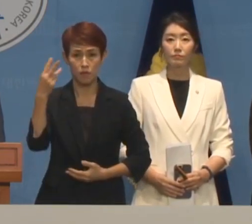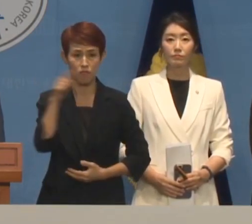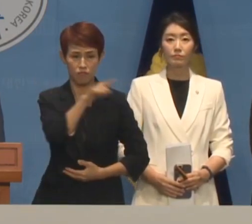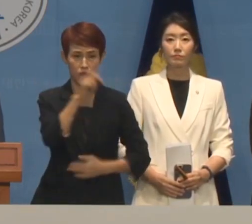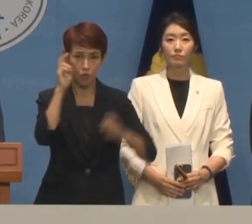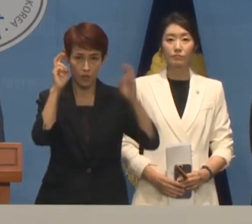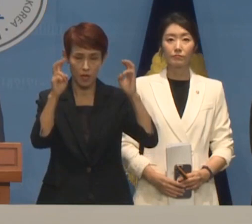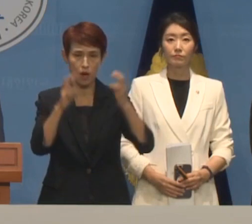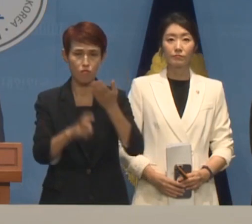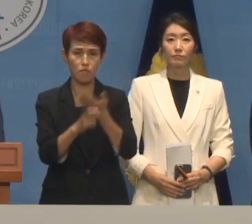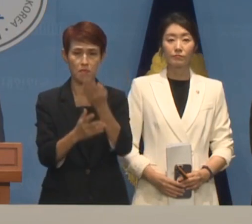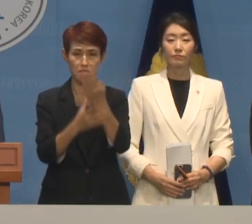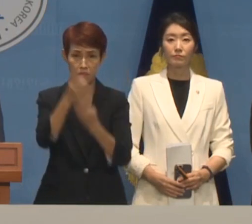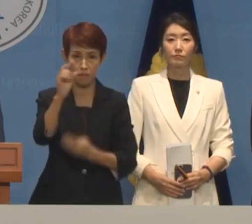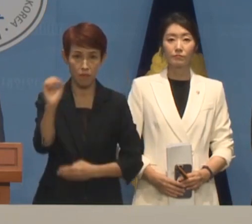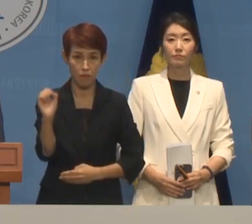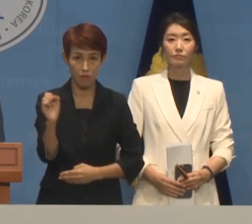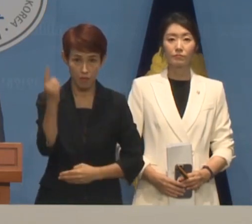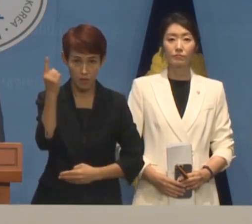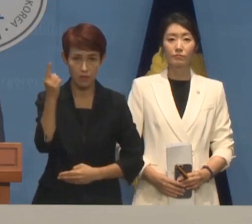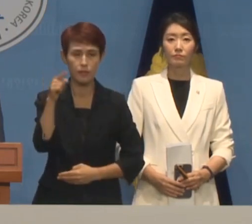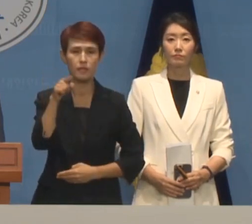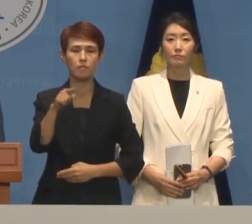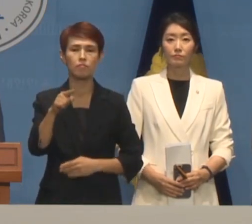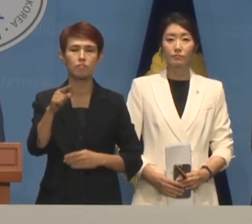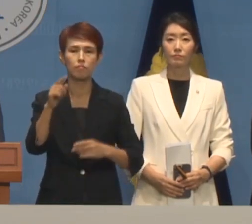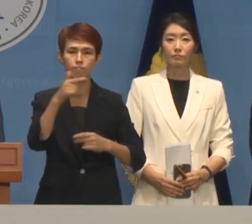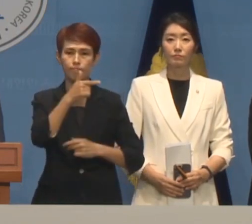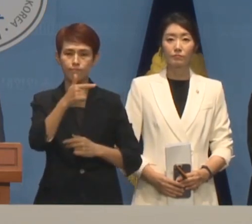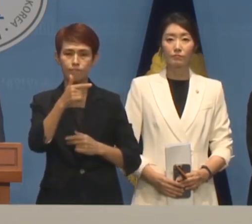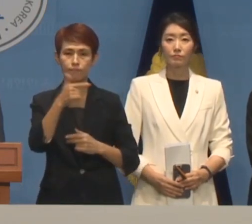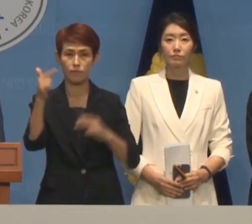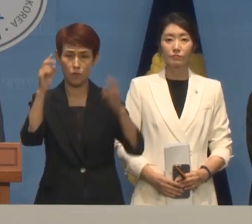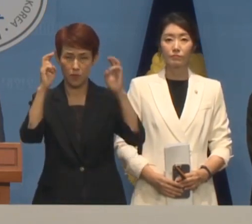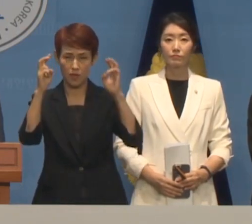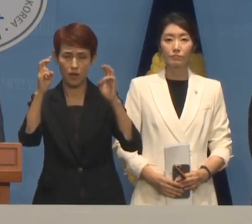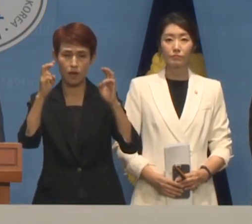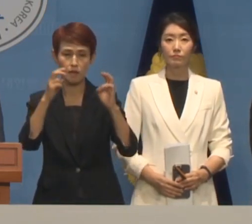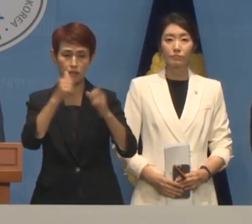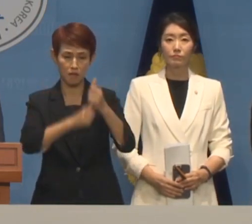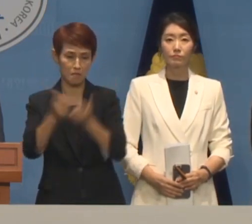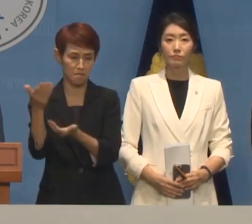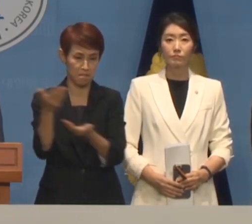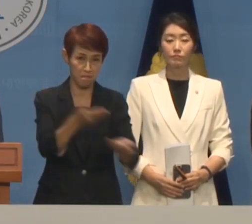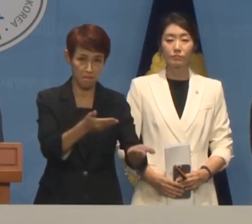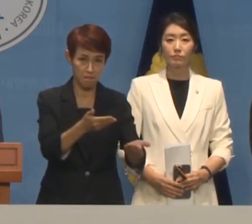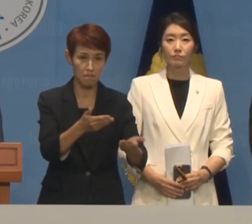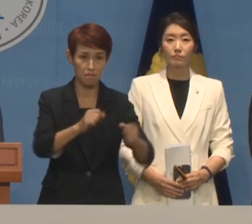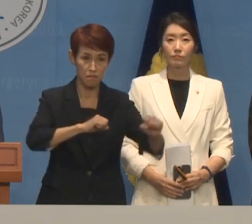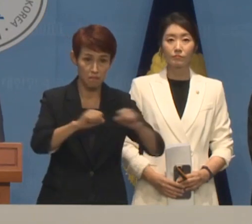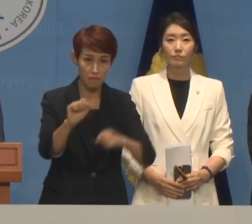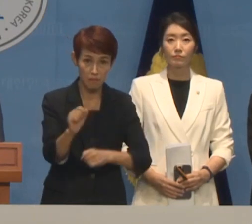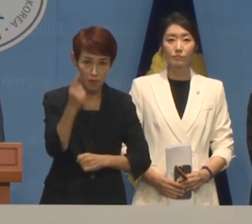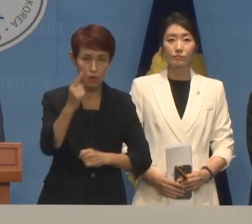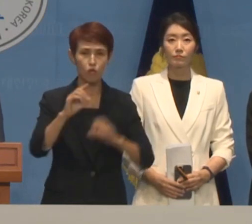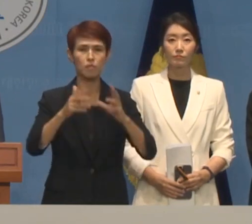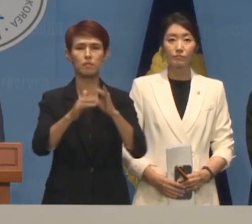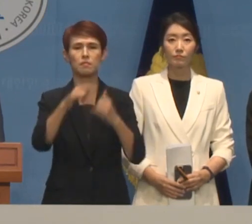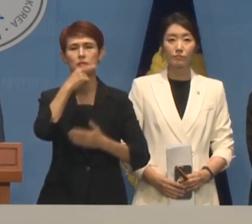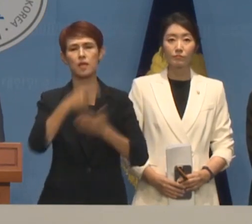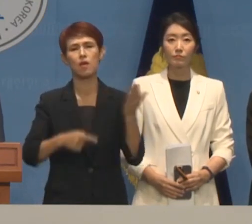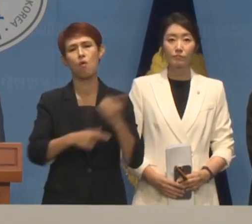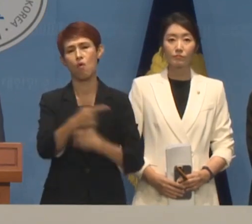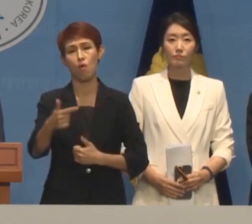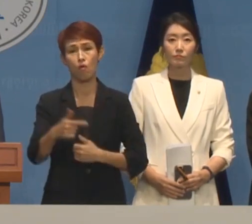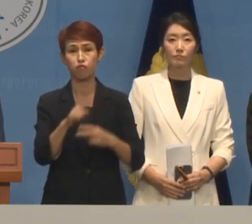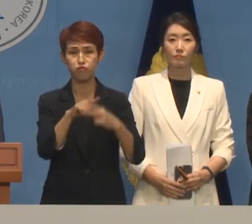합병으로 재벌그룹의 승계 작업으로 인하여 우리 국민은 두 가지 커다란 피해를 입고 있습니다. 첫